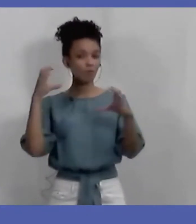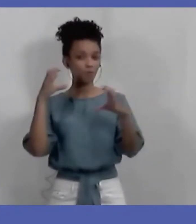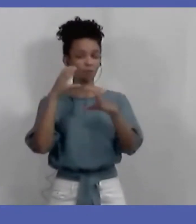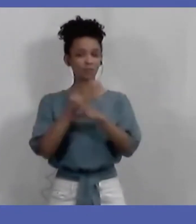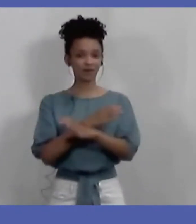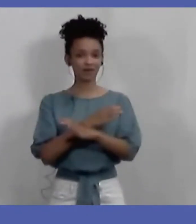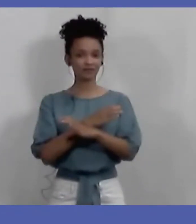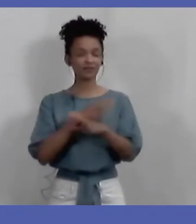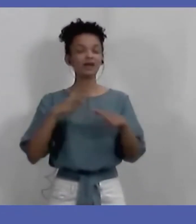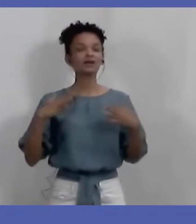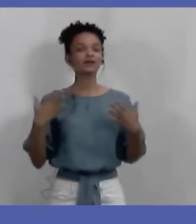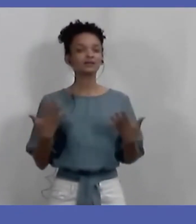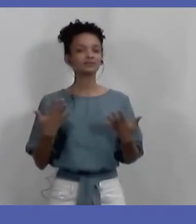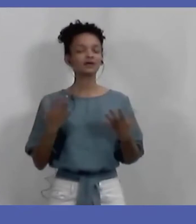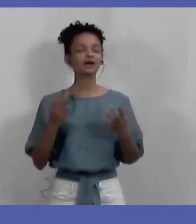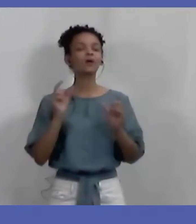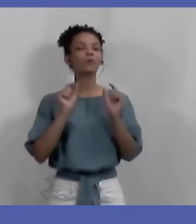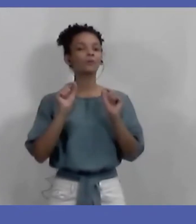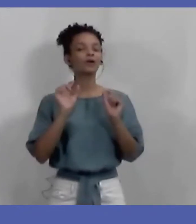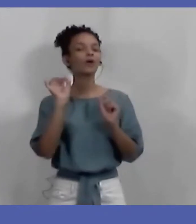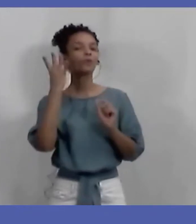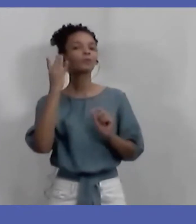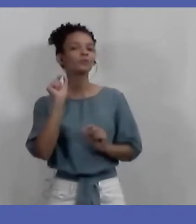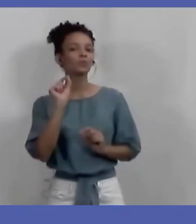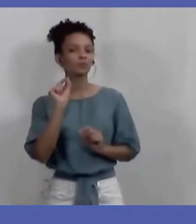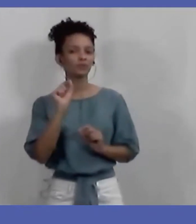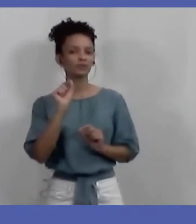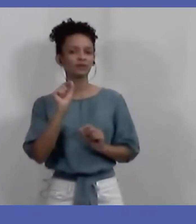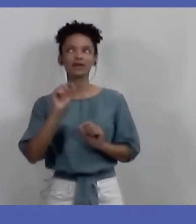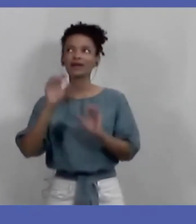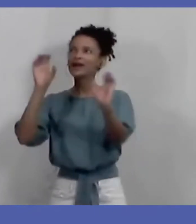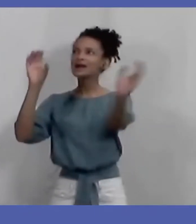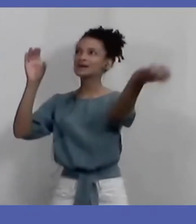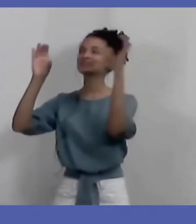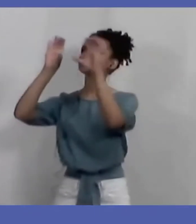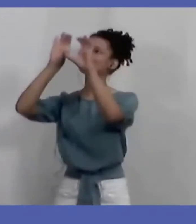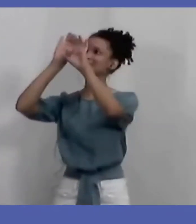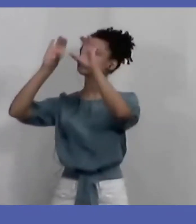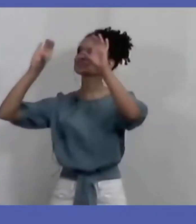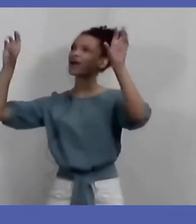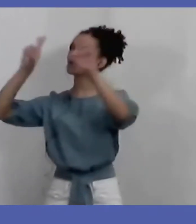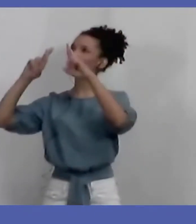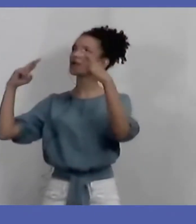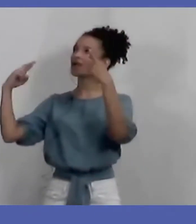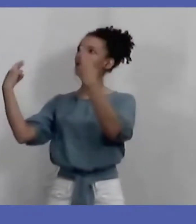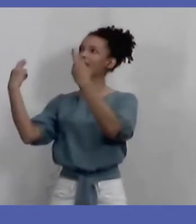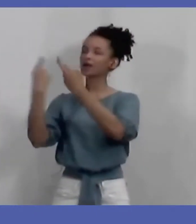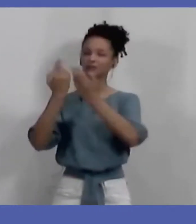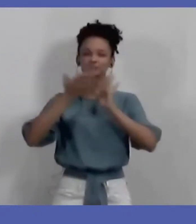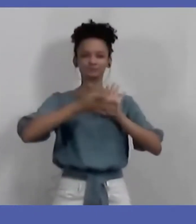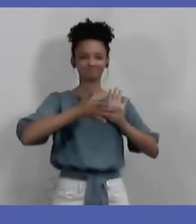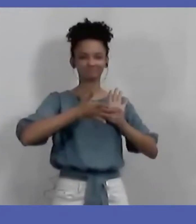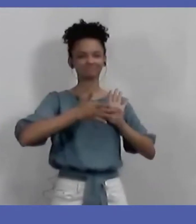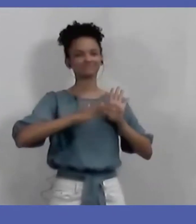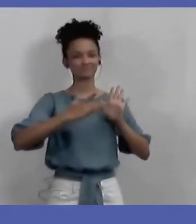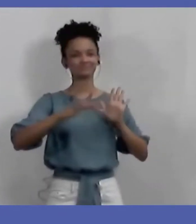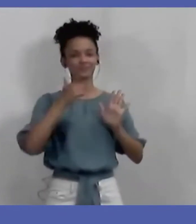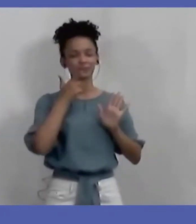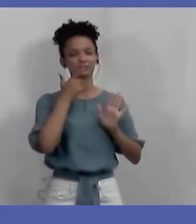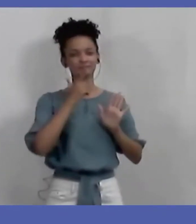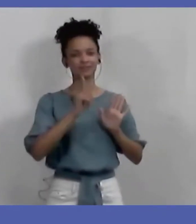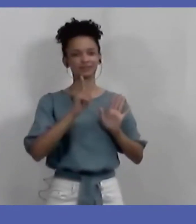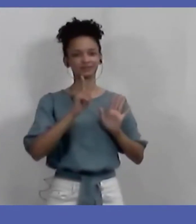quê? A manifestação do reino dos céus, que está aqui no capítulo 17 de